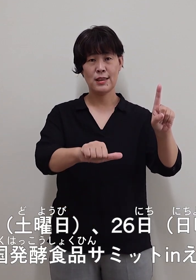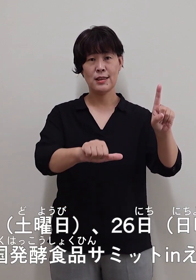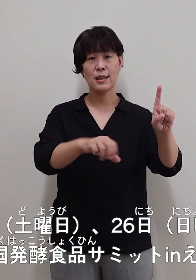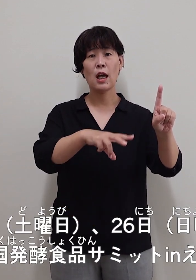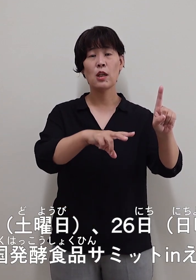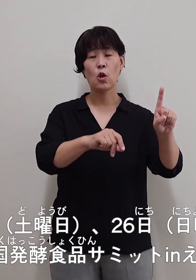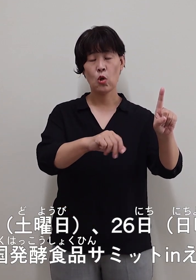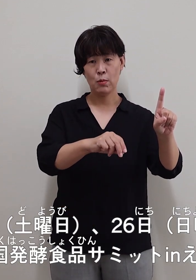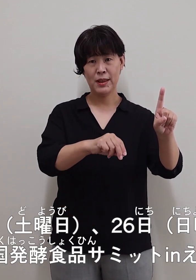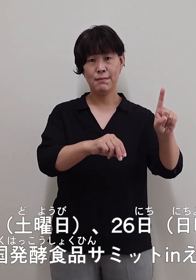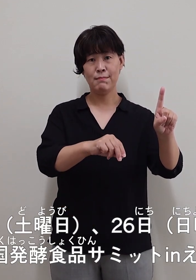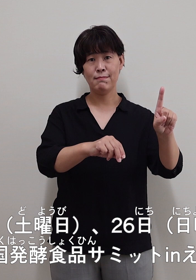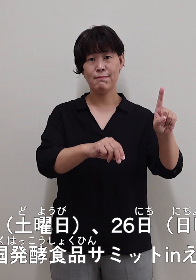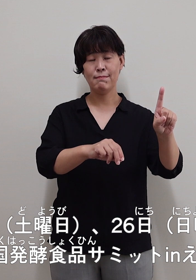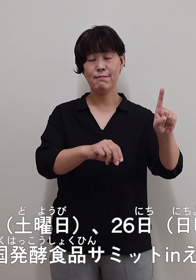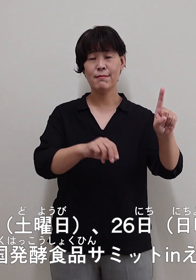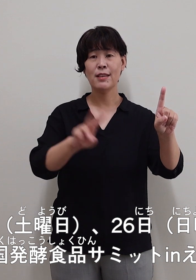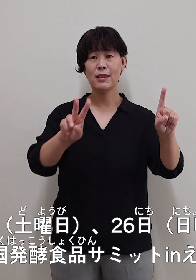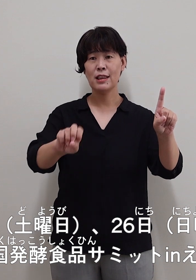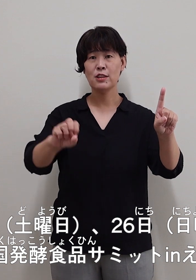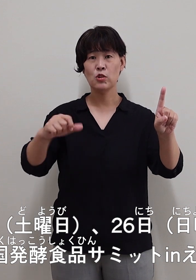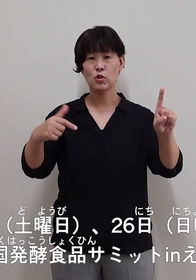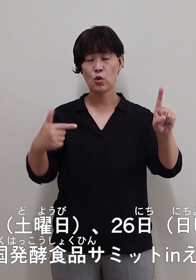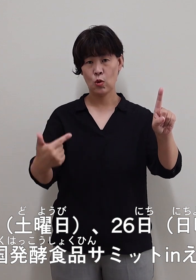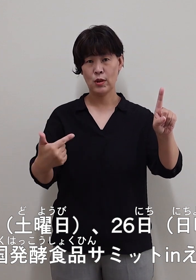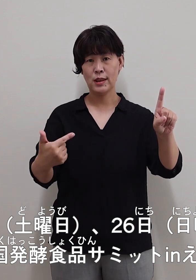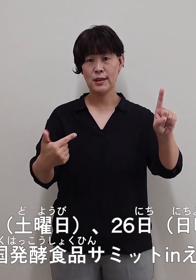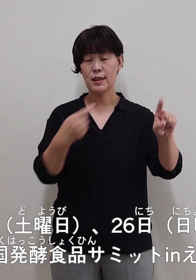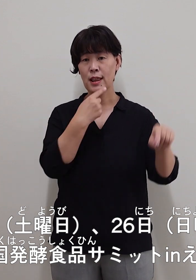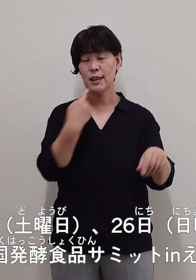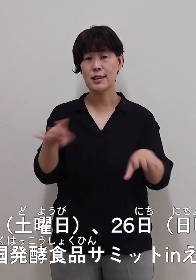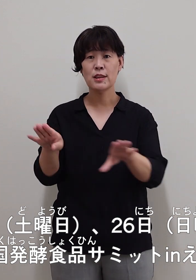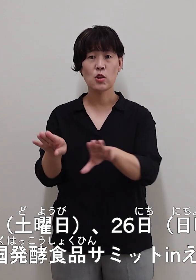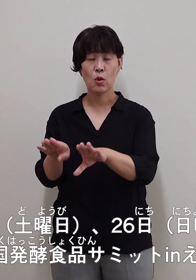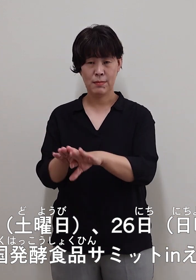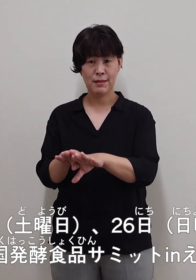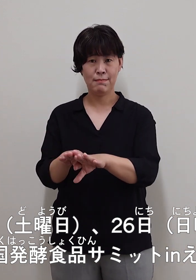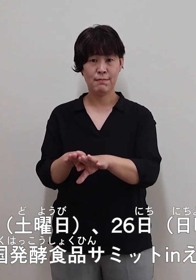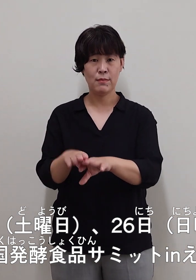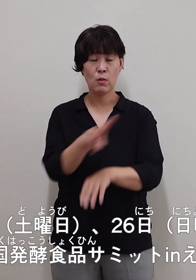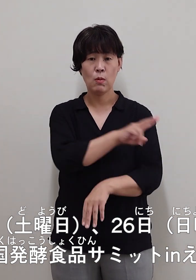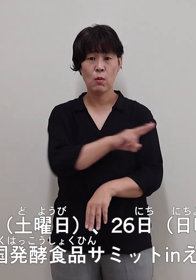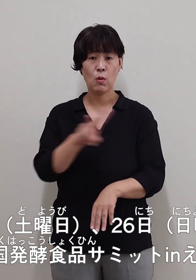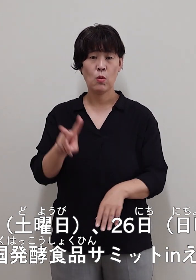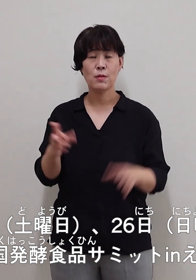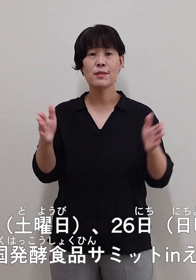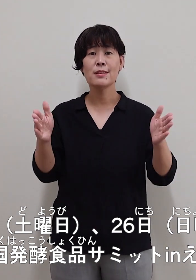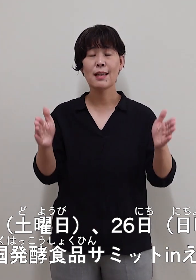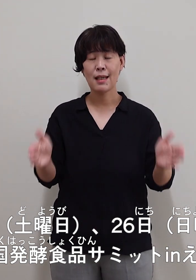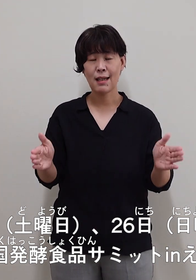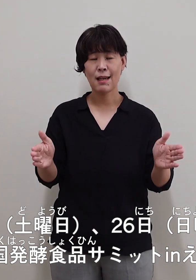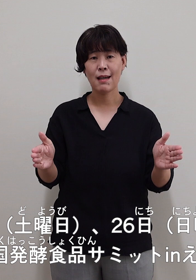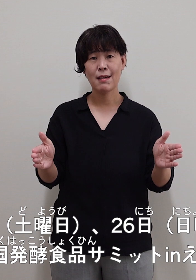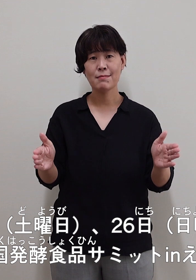土曜日、26日日曜日に第13